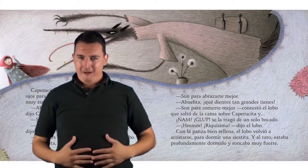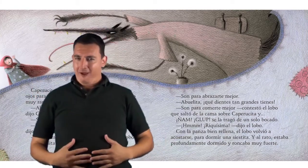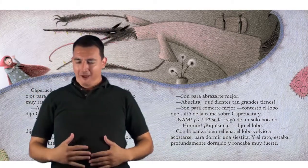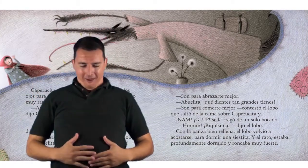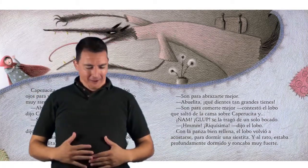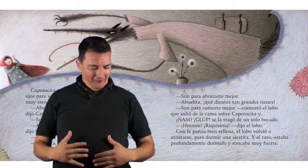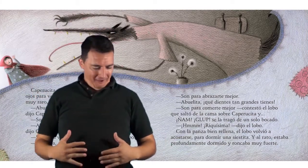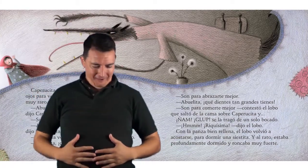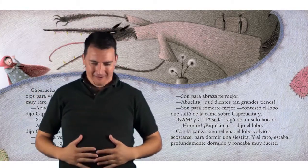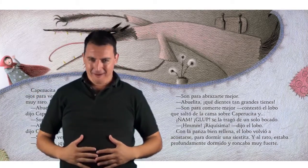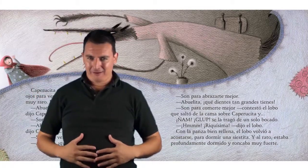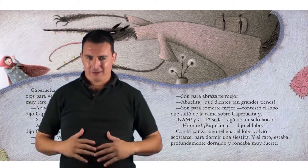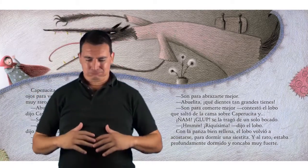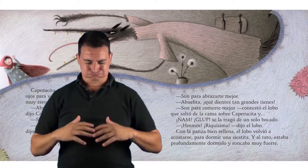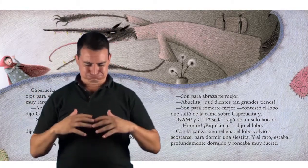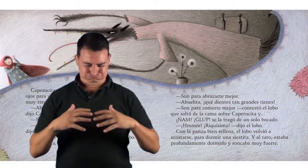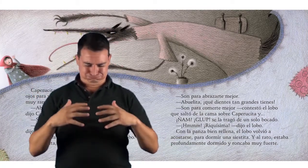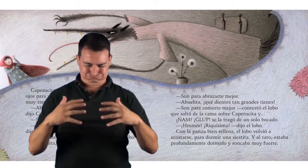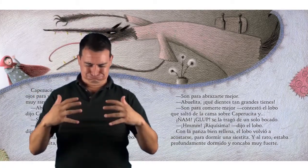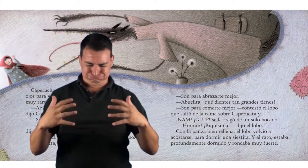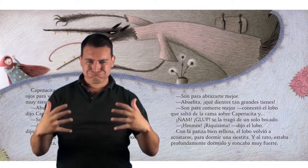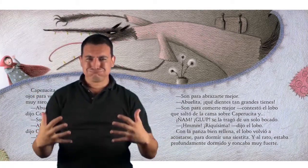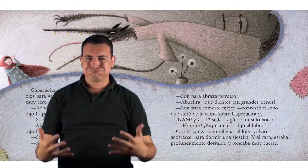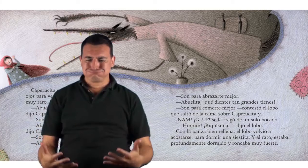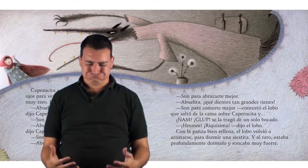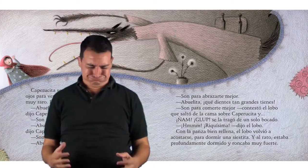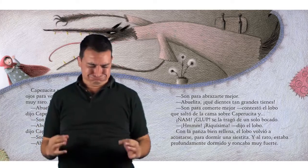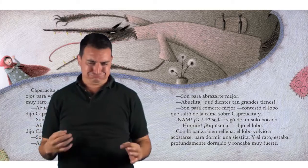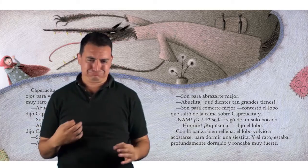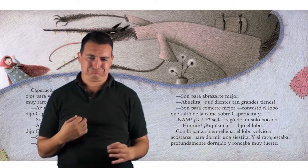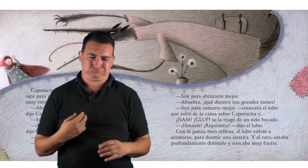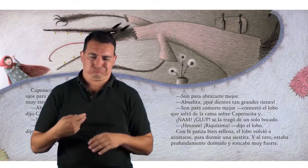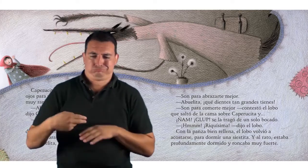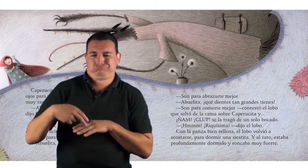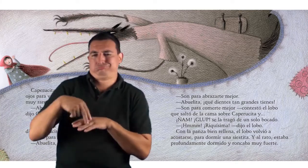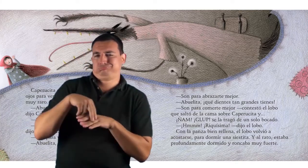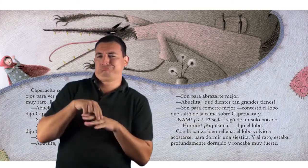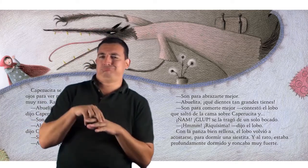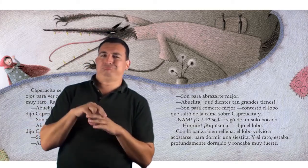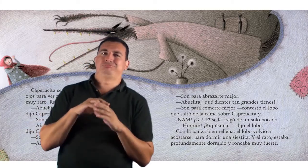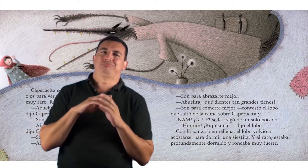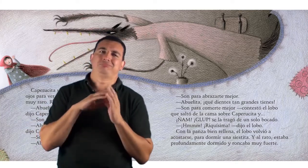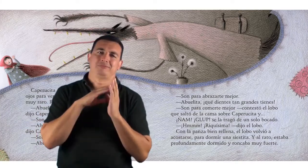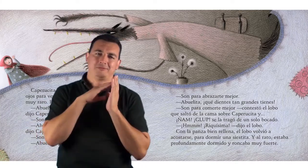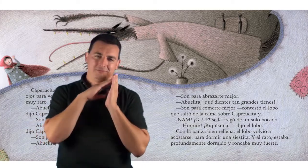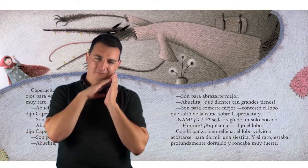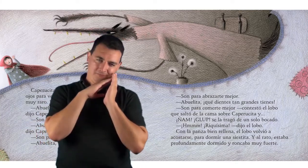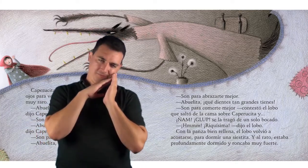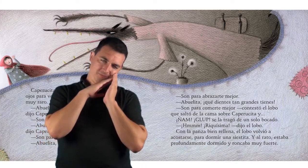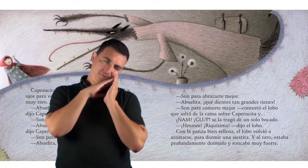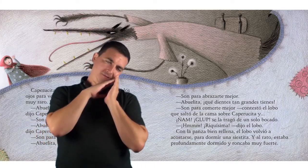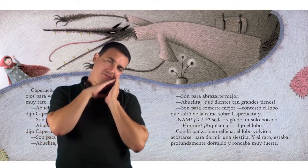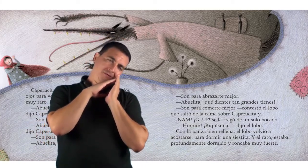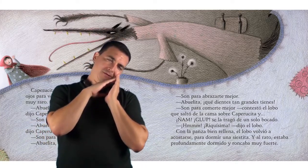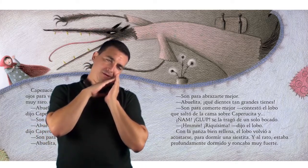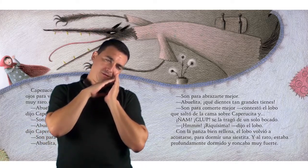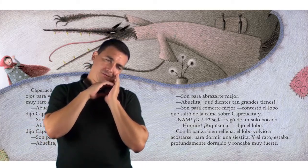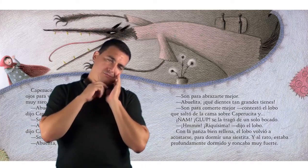Riquísima, dijo el lobo, con la panza bien rellena. El lobo volvió a acostarse para dormir una siestita y al